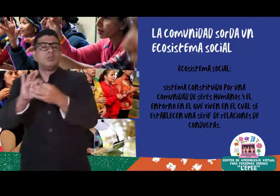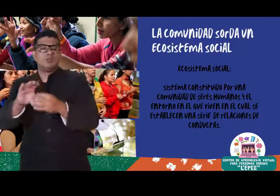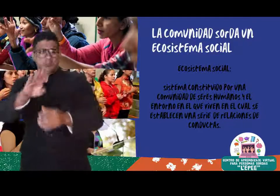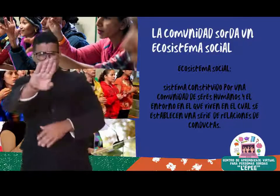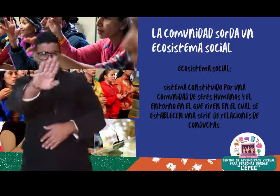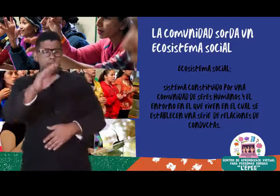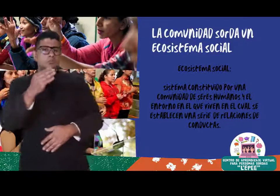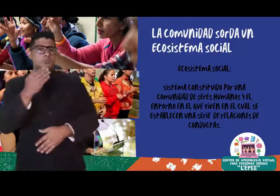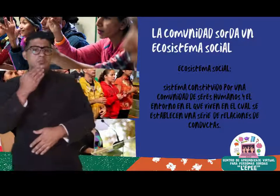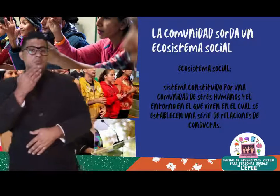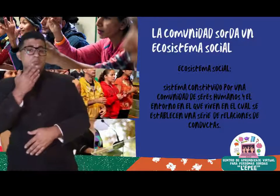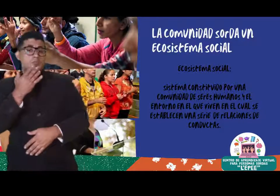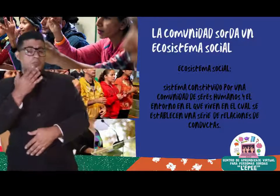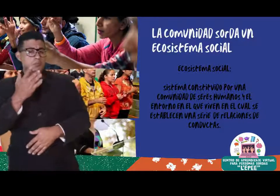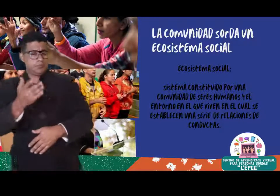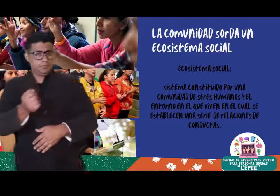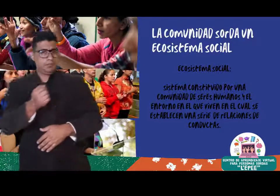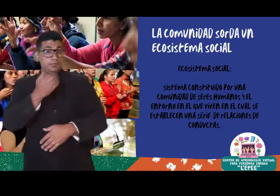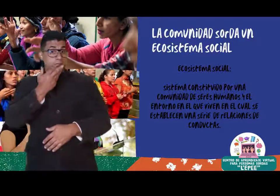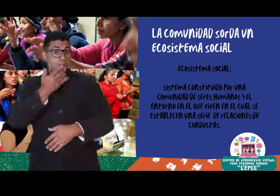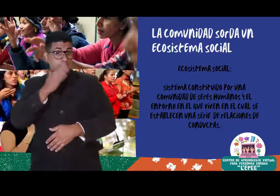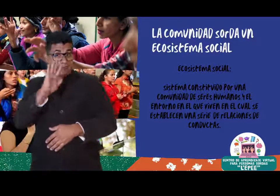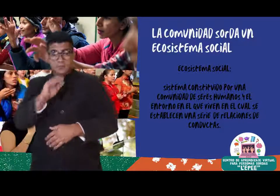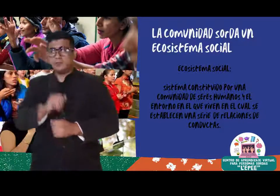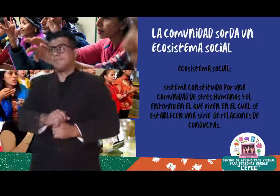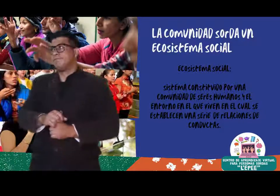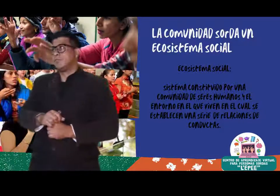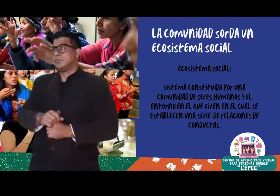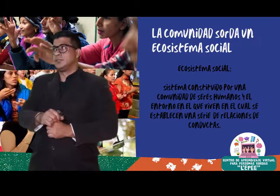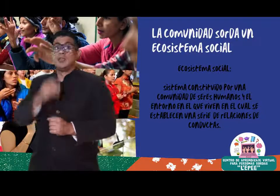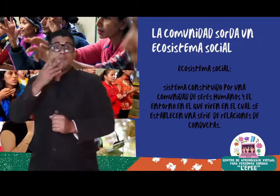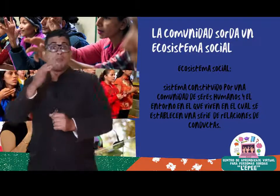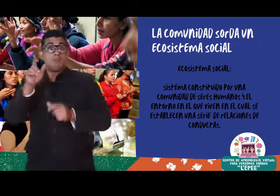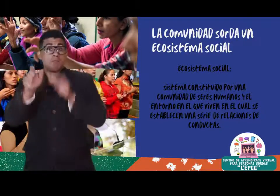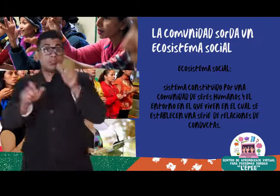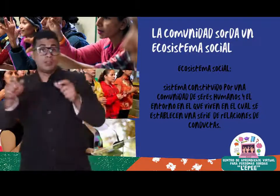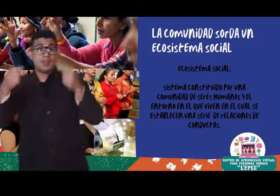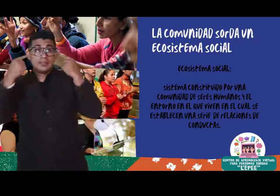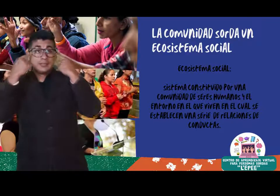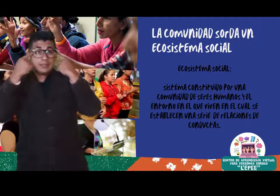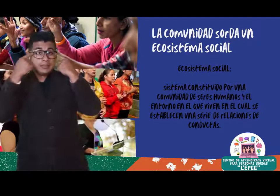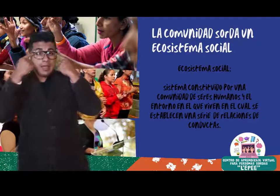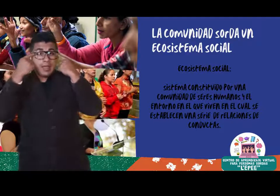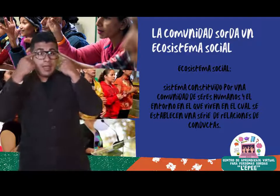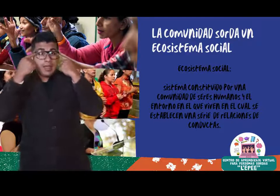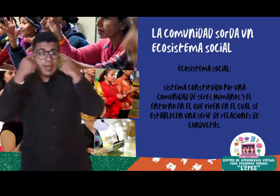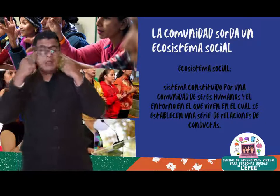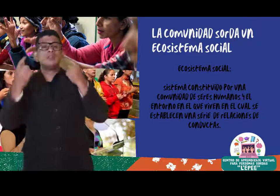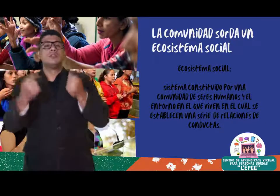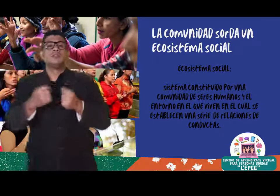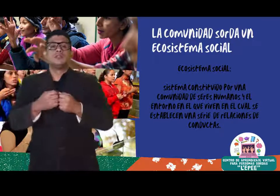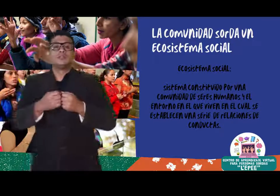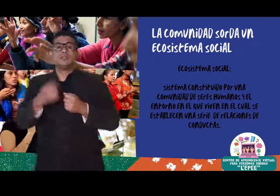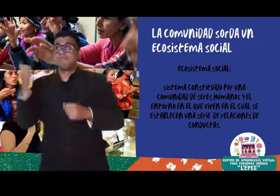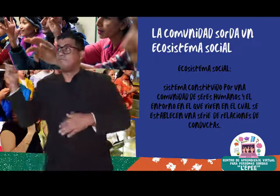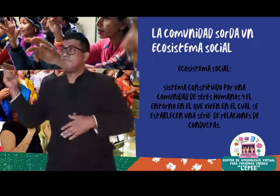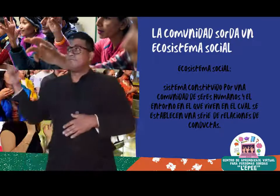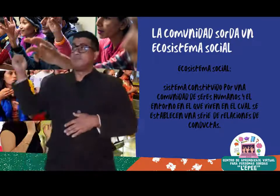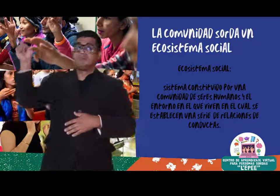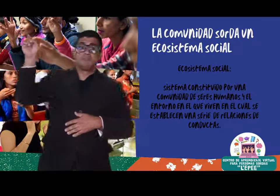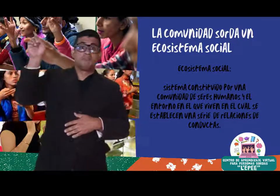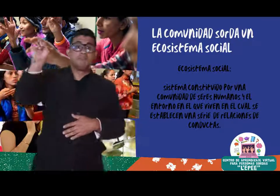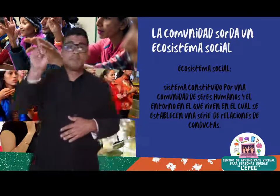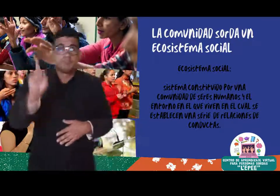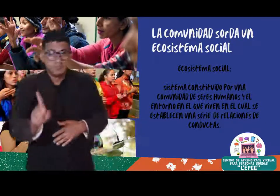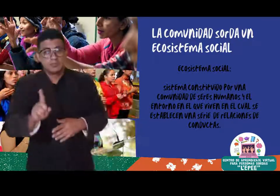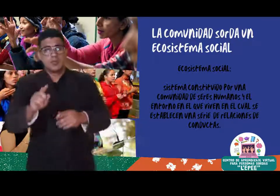conducta. Por ejemplo, para aclarar esto, doy un caso como una persona